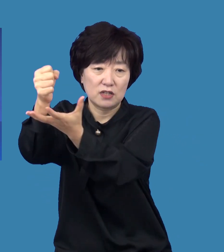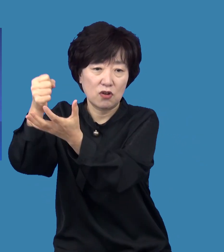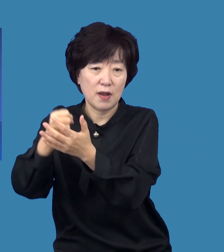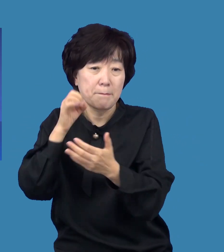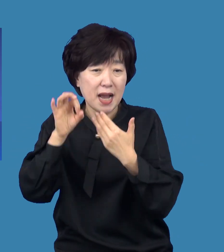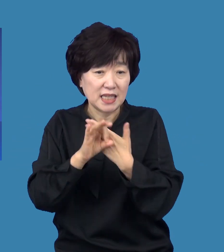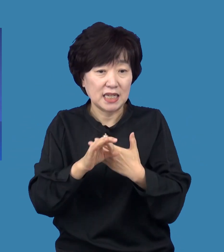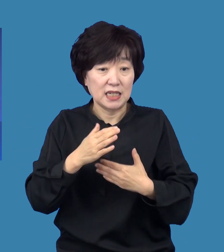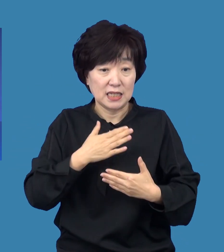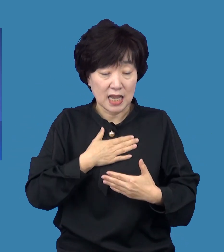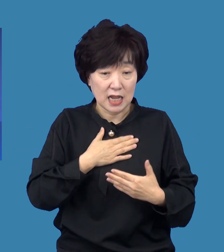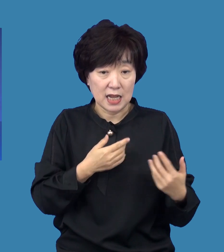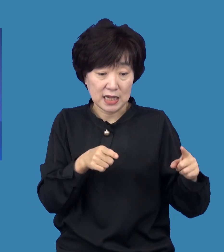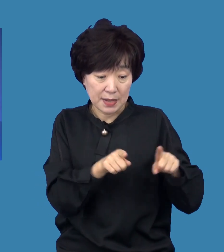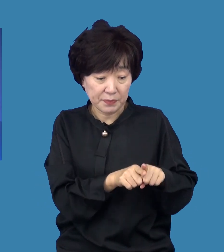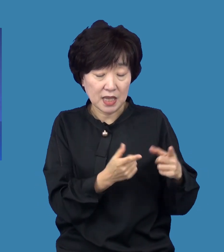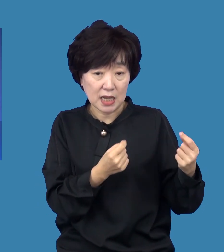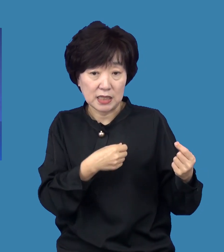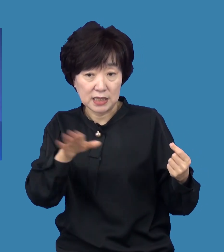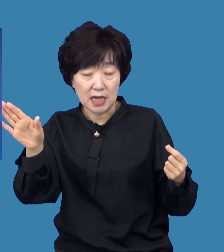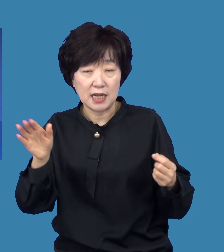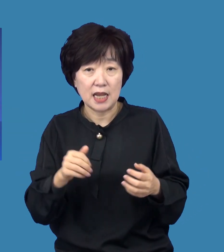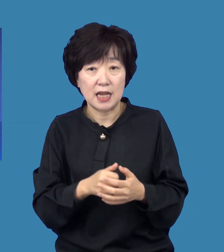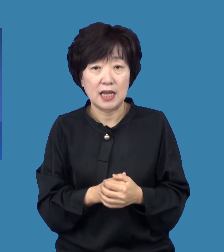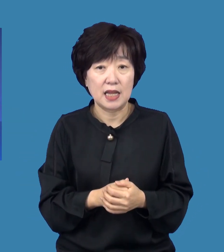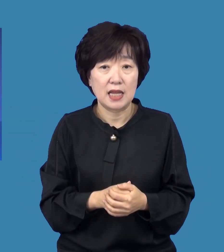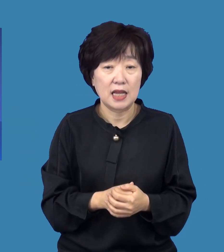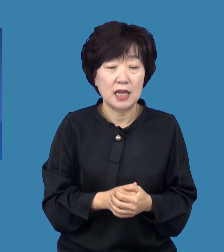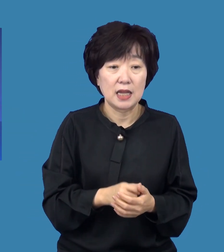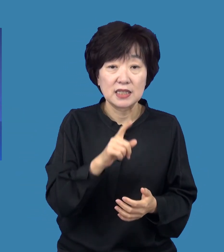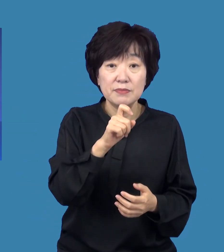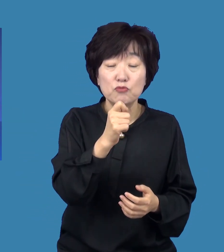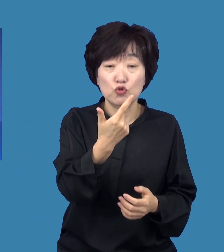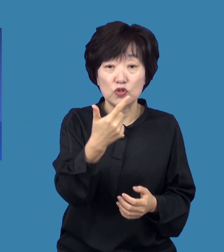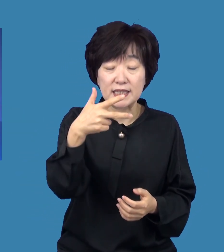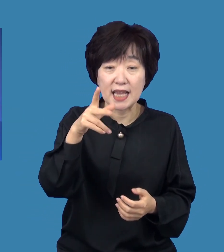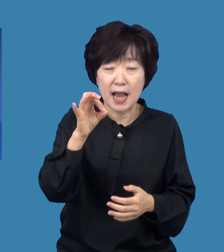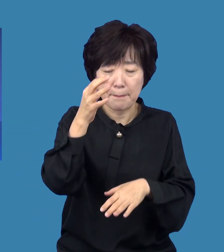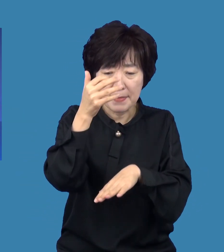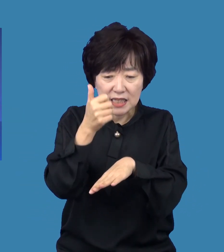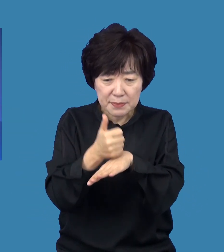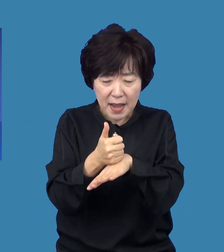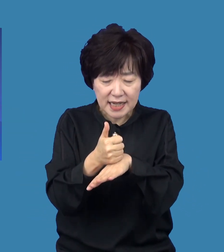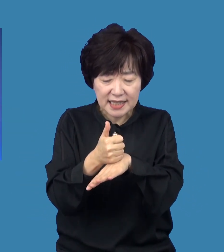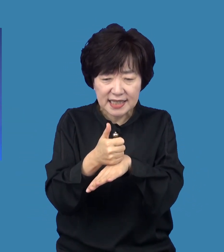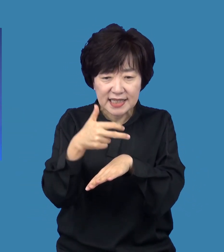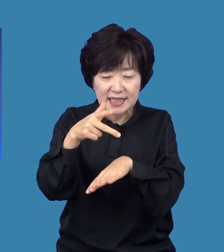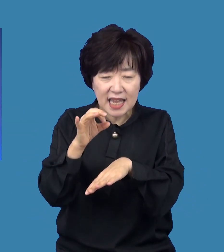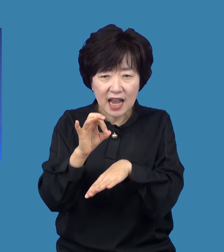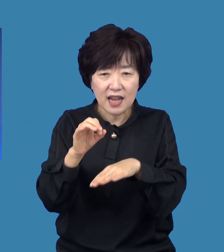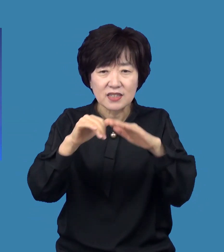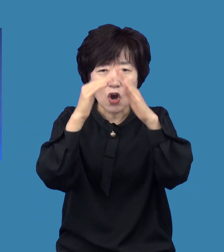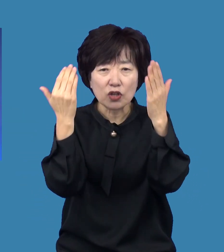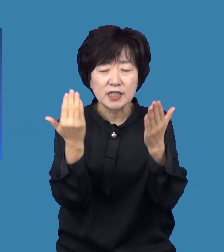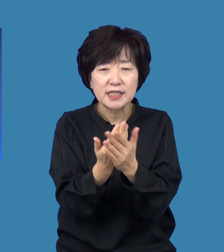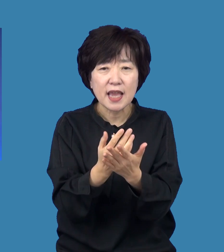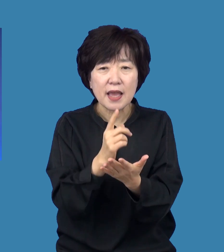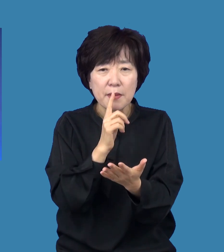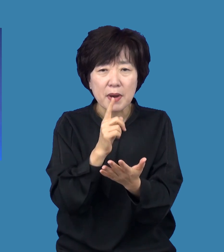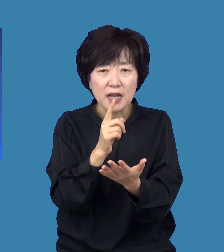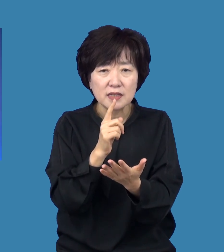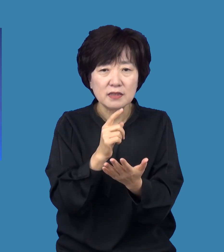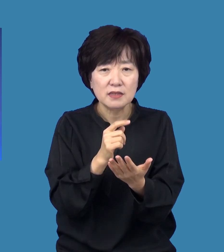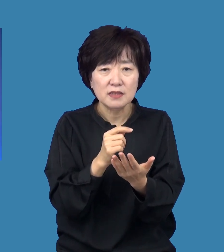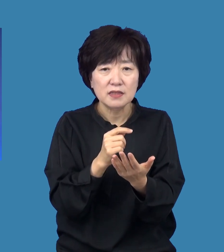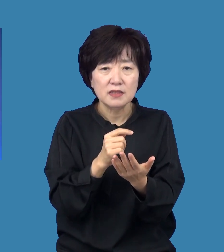그들이 나와 함께 가리라. 자, 이 16장 마지막 장 전체가 여러분 뭐에 대한 이야기인 줄 아십니까? 뒷부분에 물론